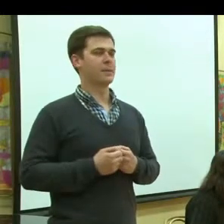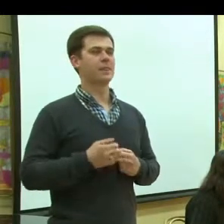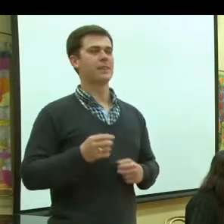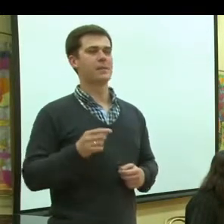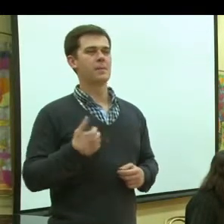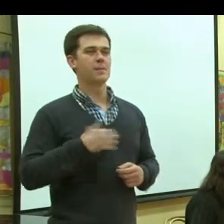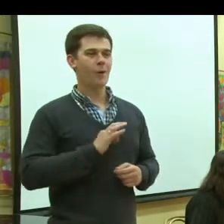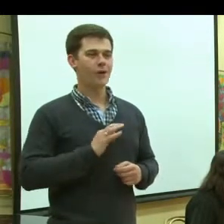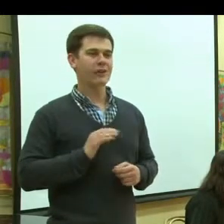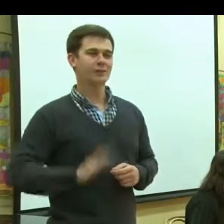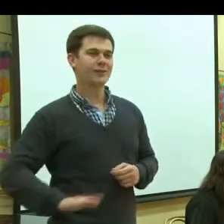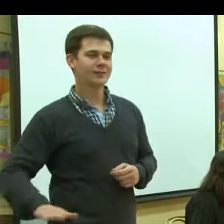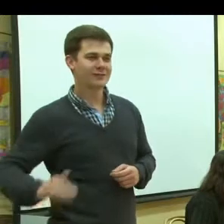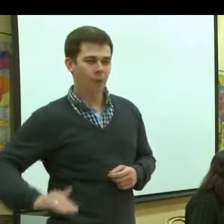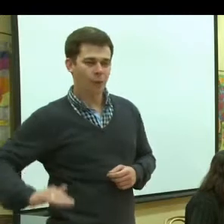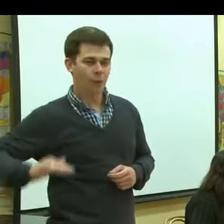Moje dzieciństwo.